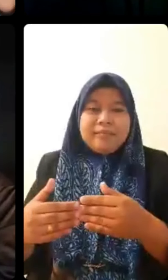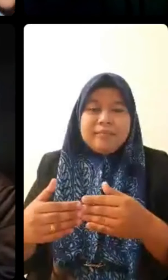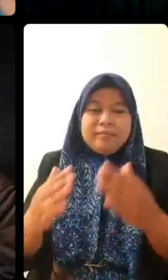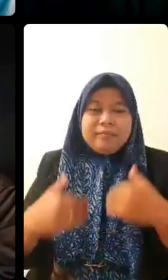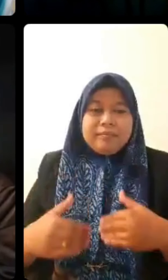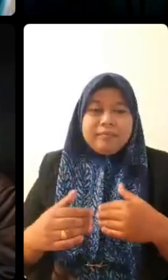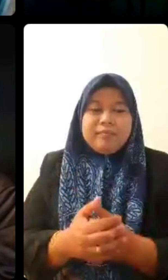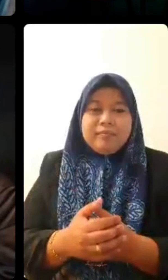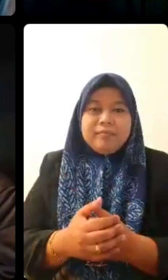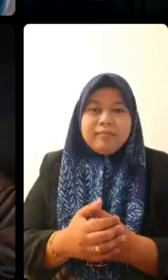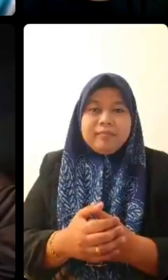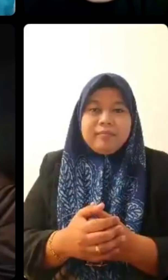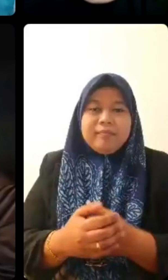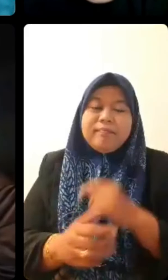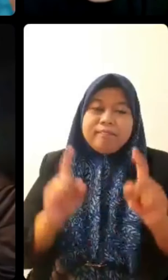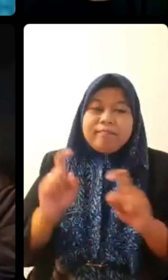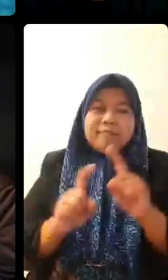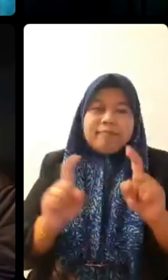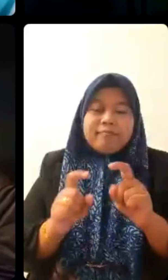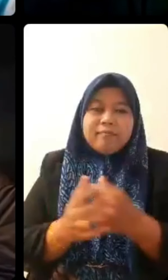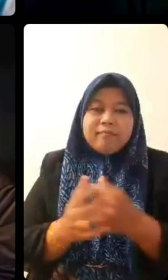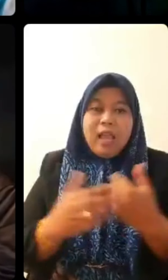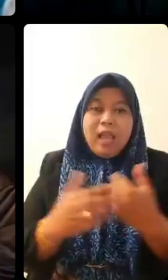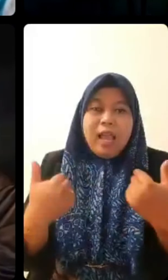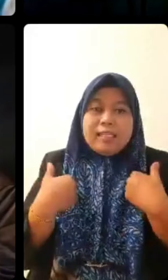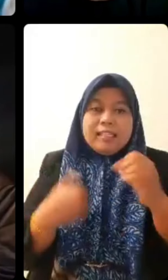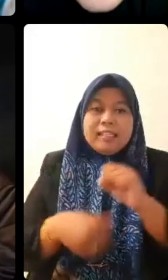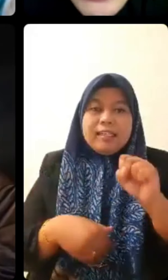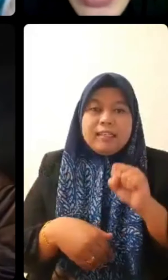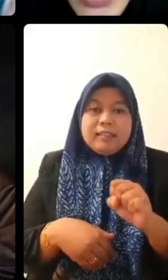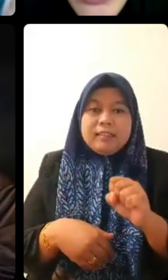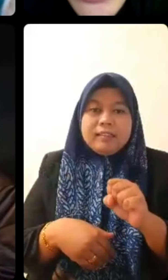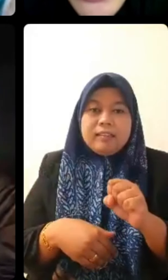lah. Sebab ada beberapa soalan yang diajukan oleh penonton kita.